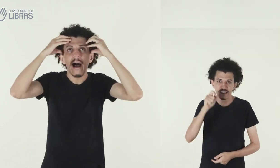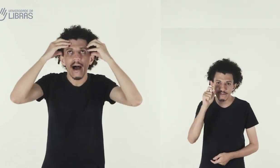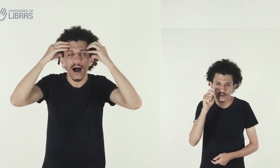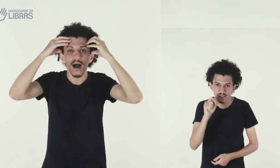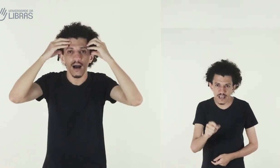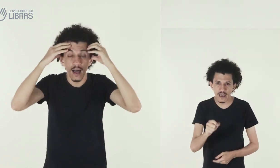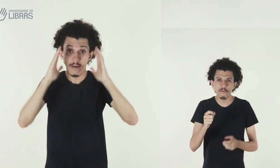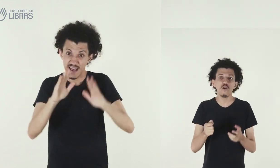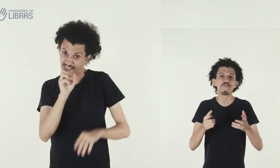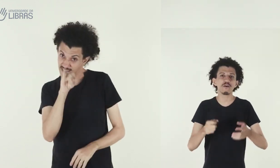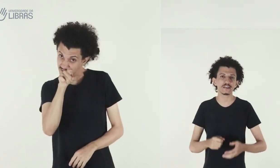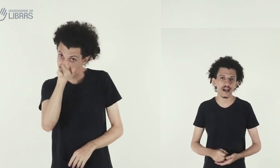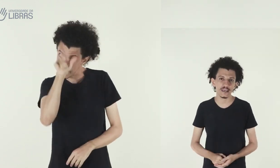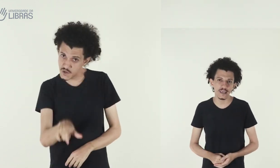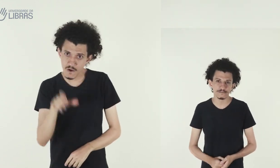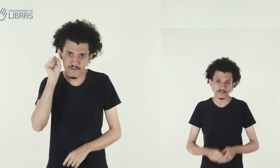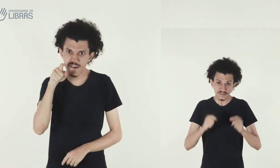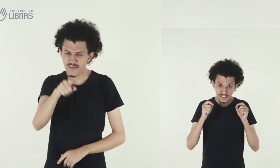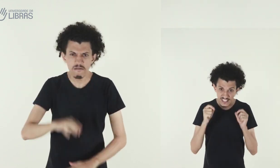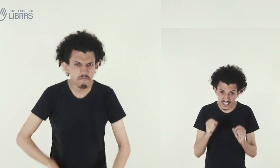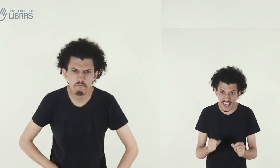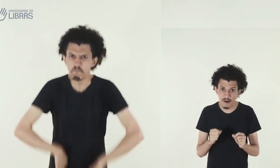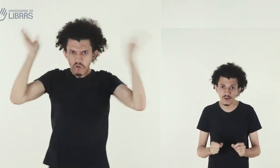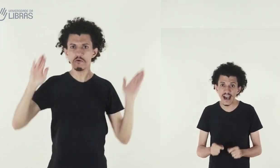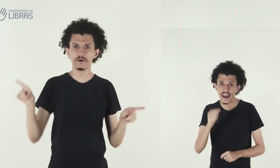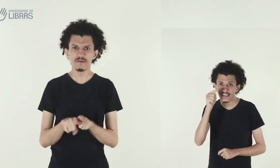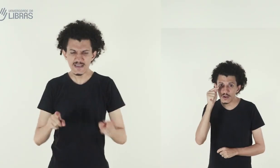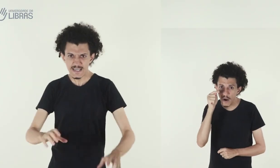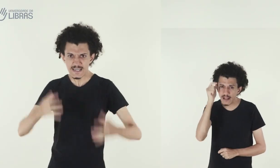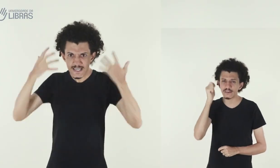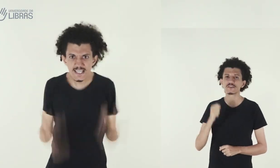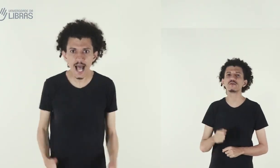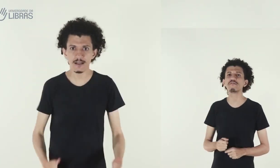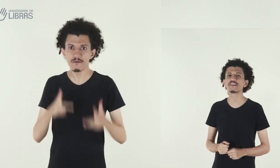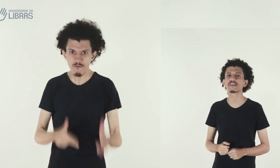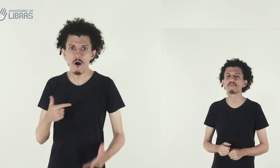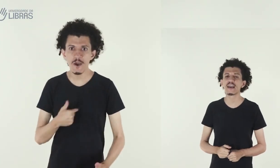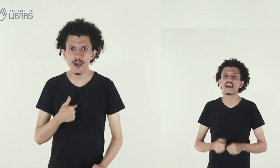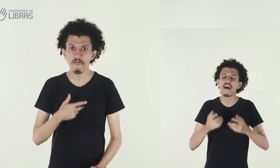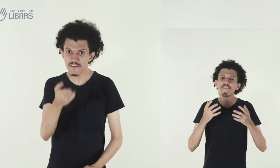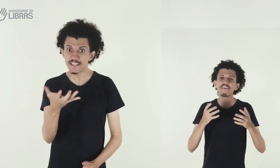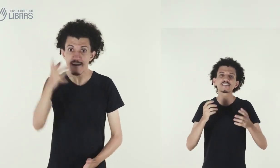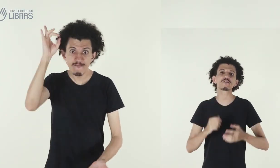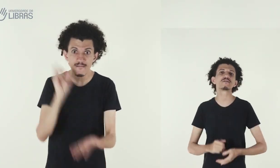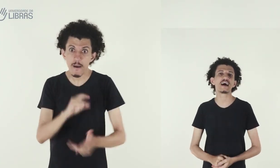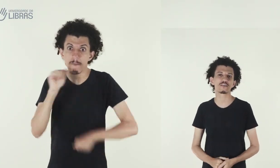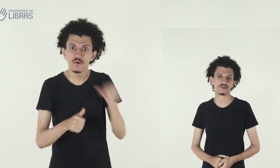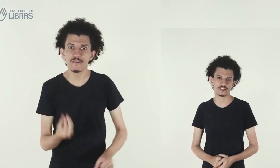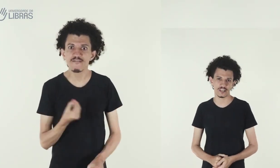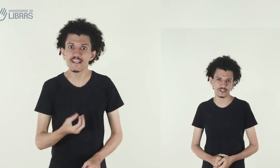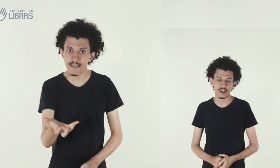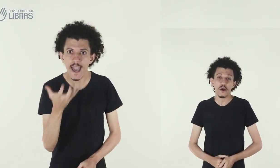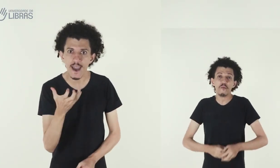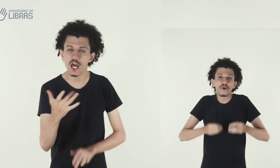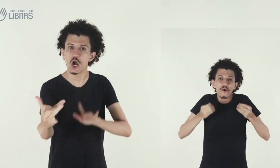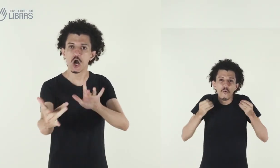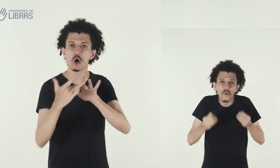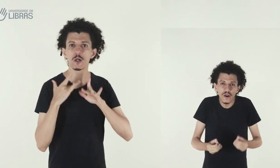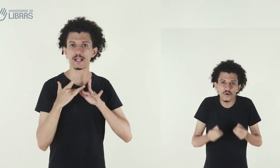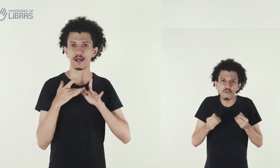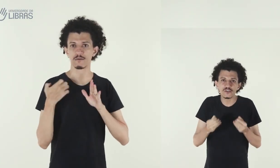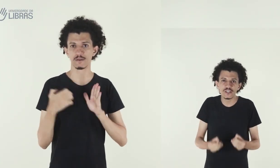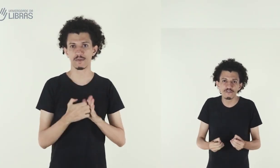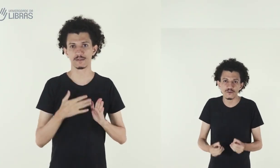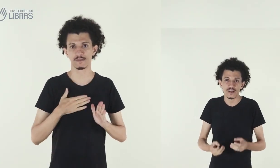Agora, se você me ouviu até aqui e quer mudar esse quadro na sua vida também, faça contato com a gente, porque